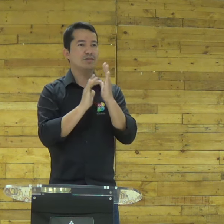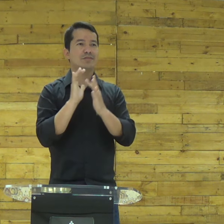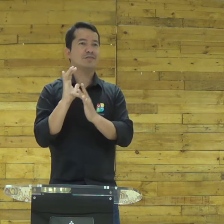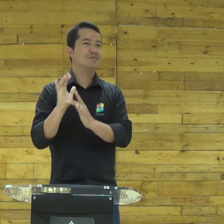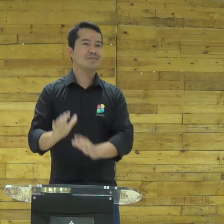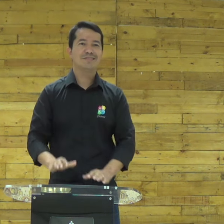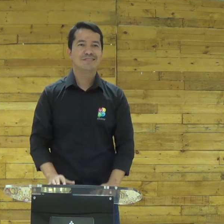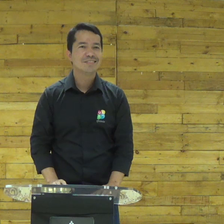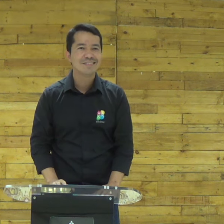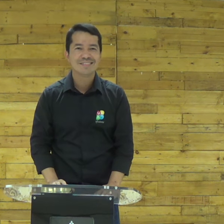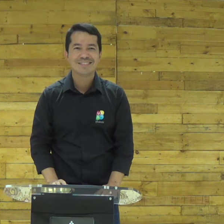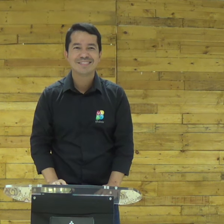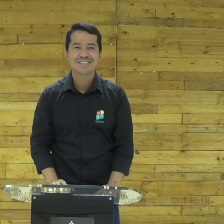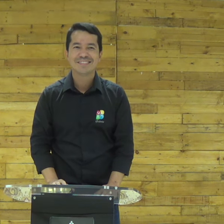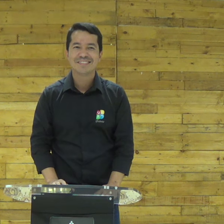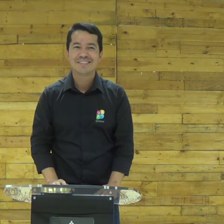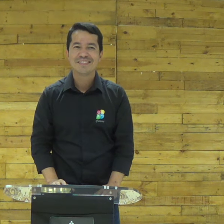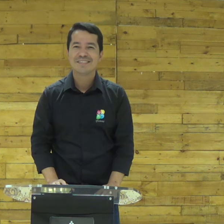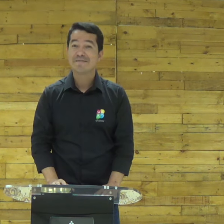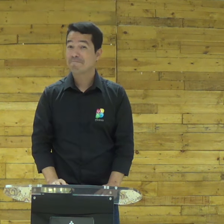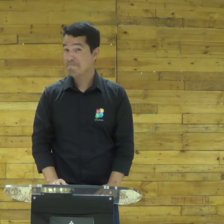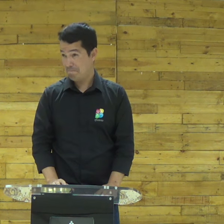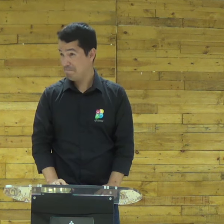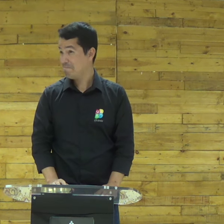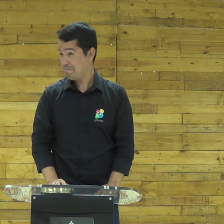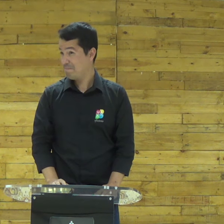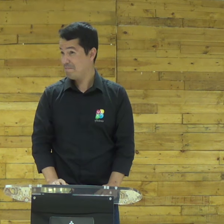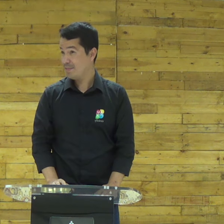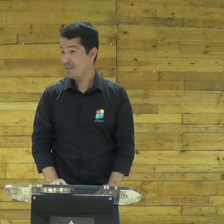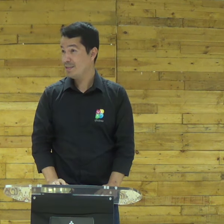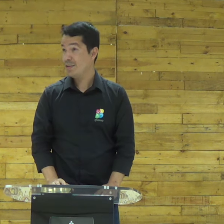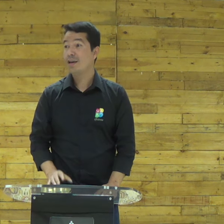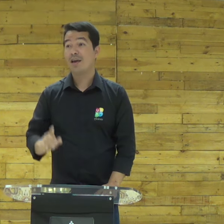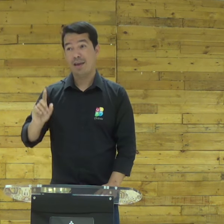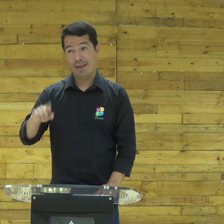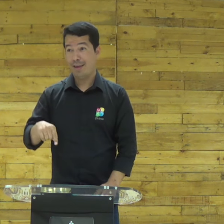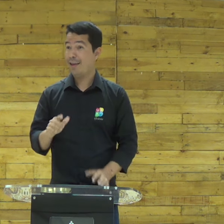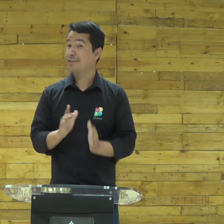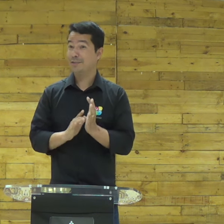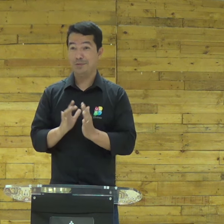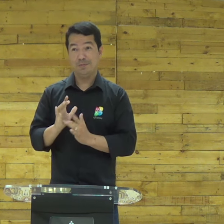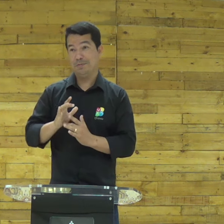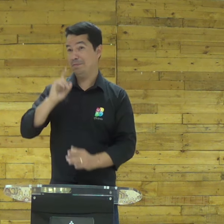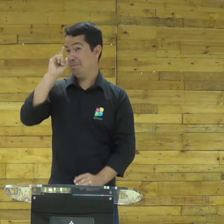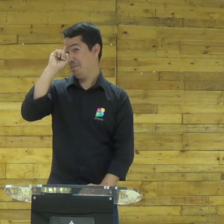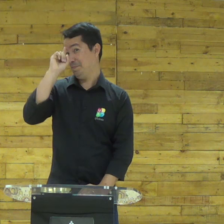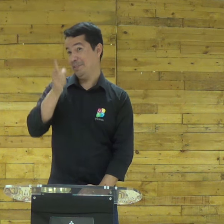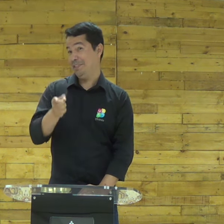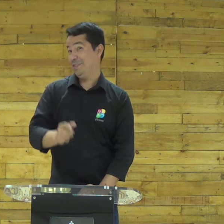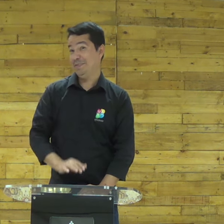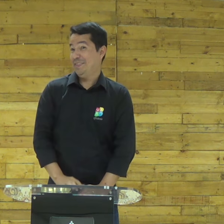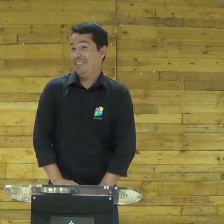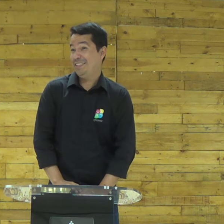proclamar contar da história de Jesus é Jesus nos deu